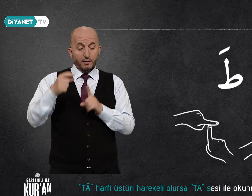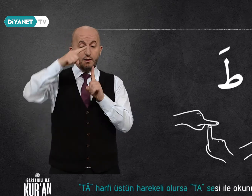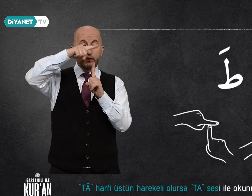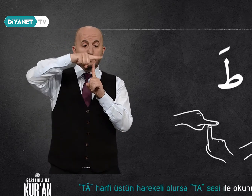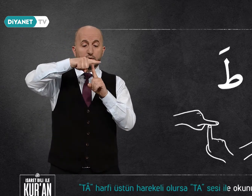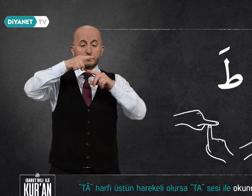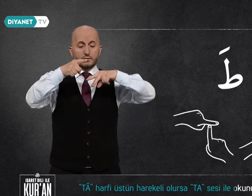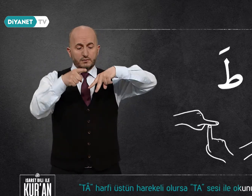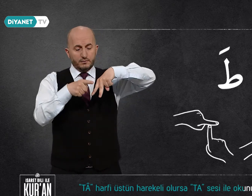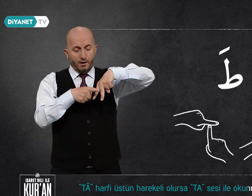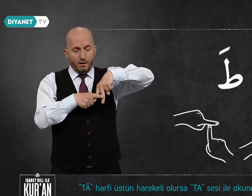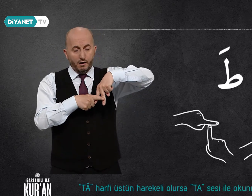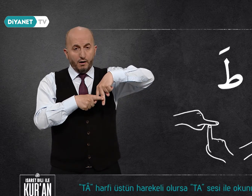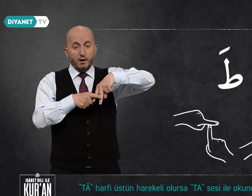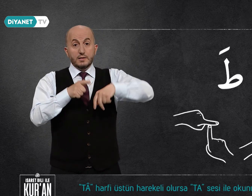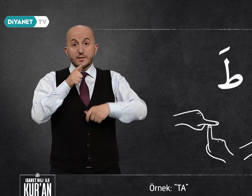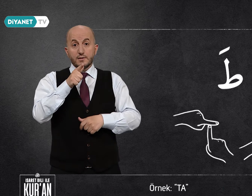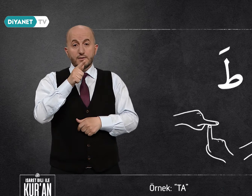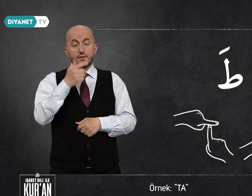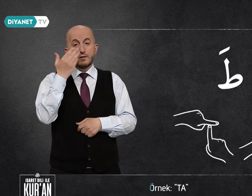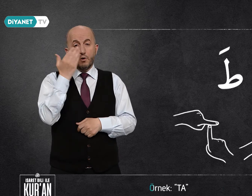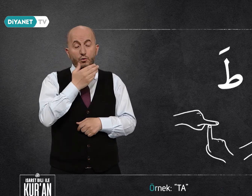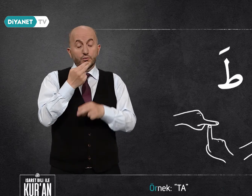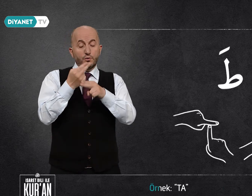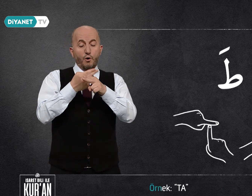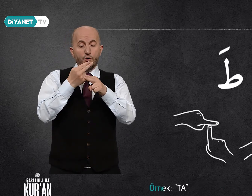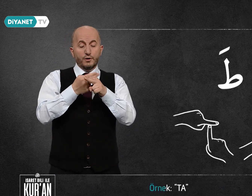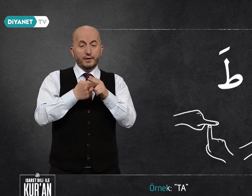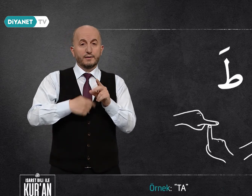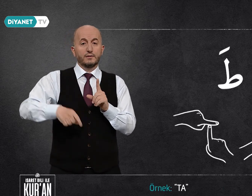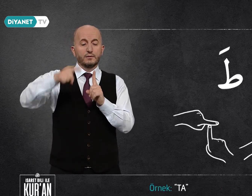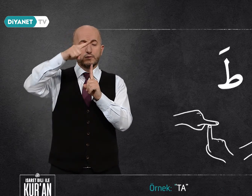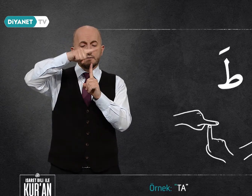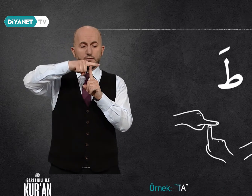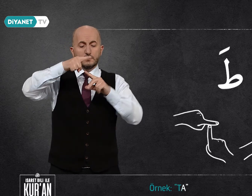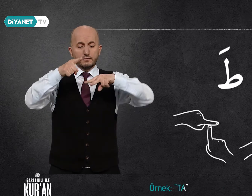s bu okunur örnek bu a